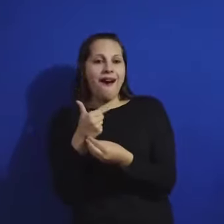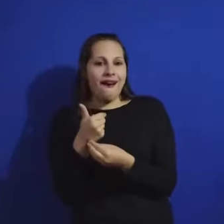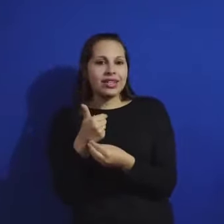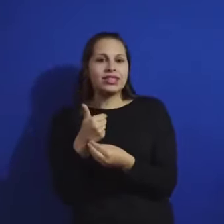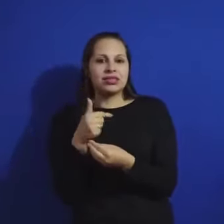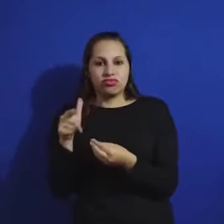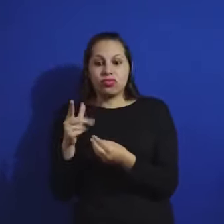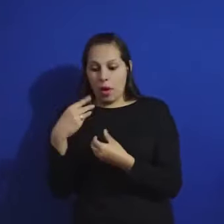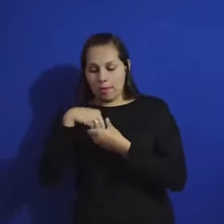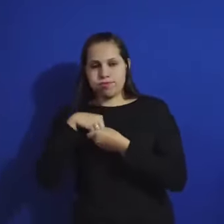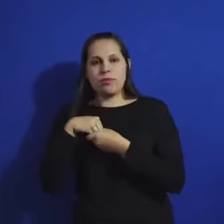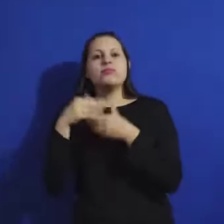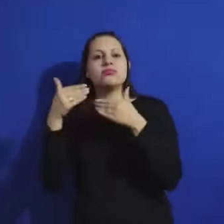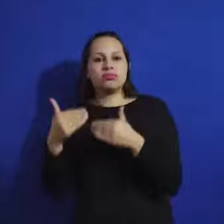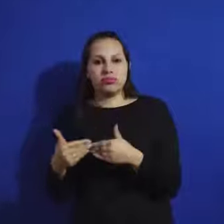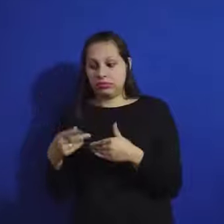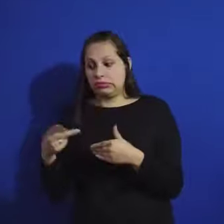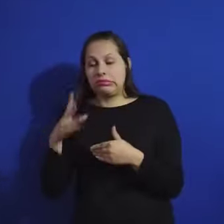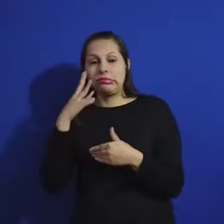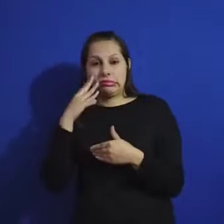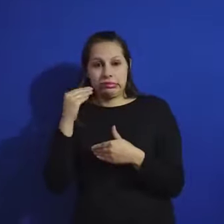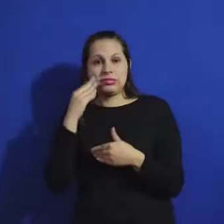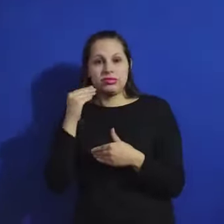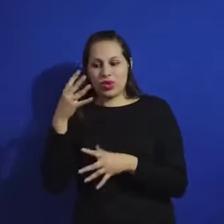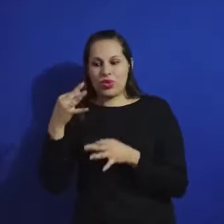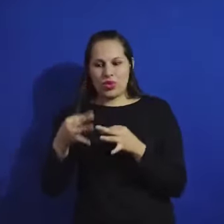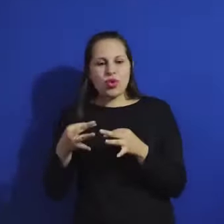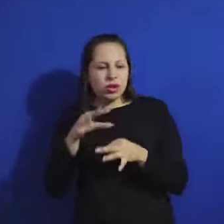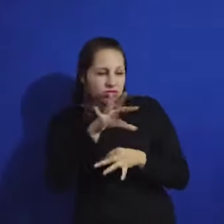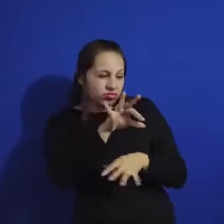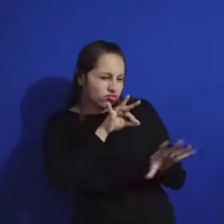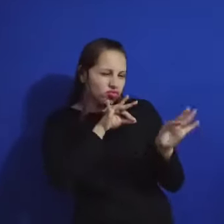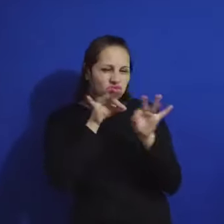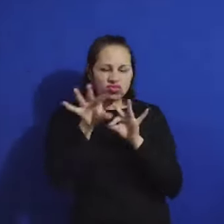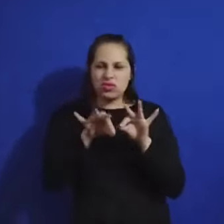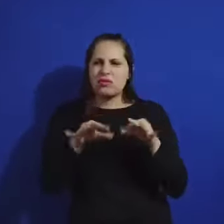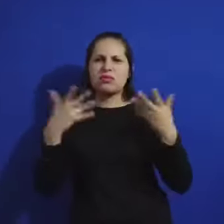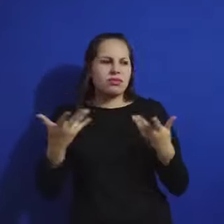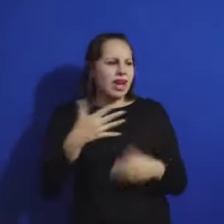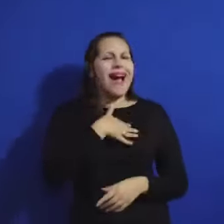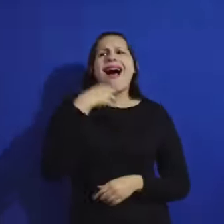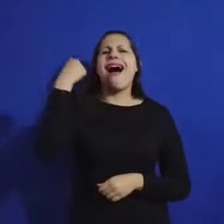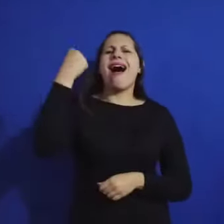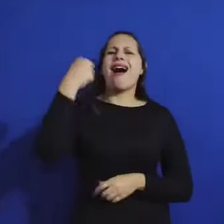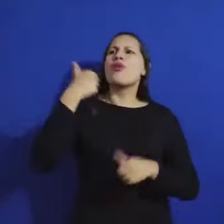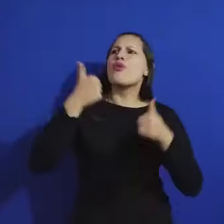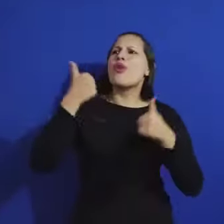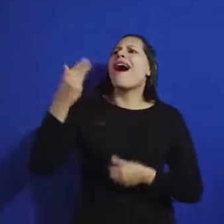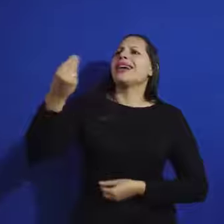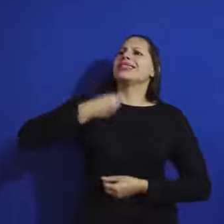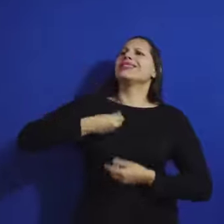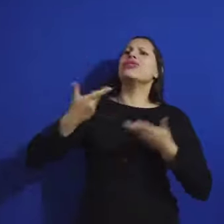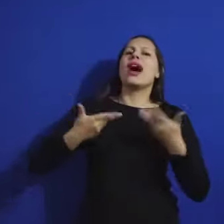discapacidad así se entregarán los siguientes premios cuento escrito población con